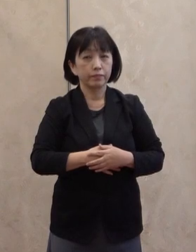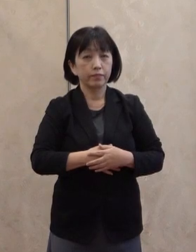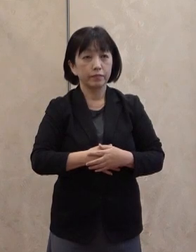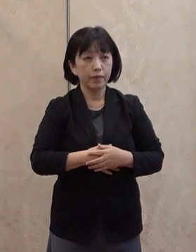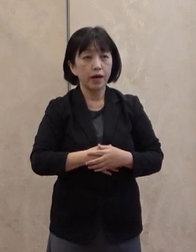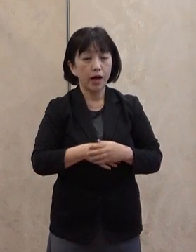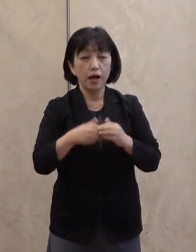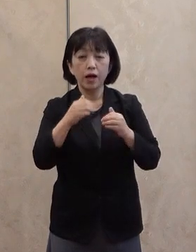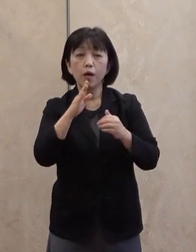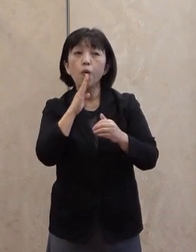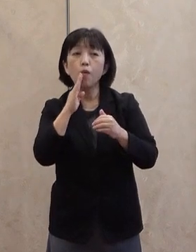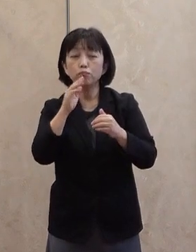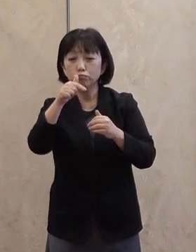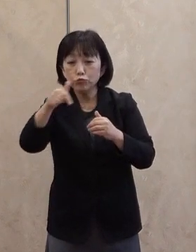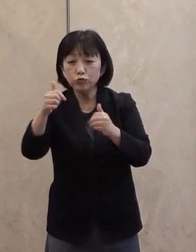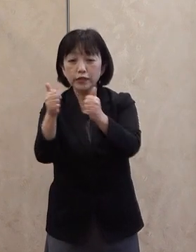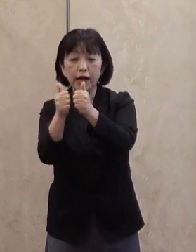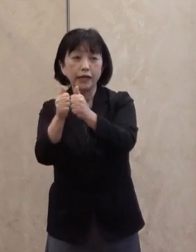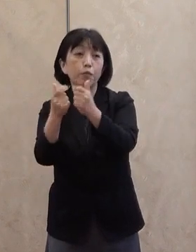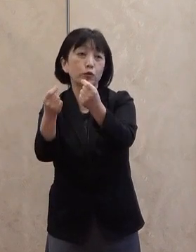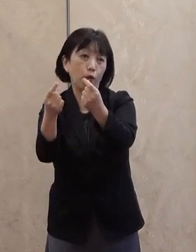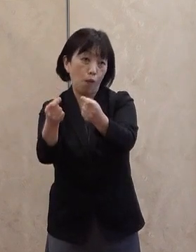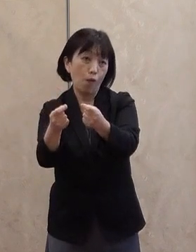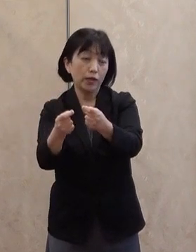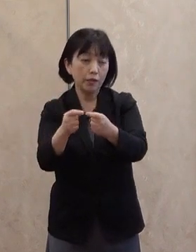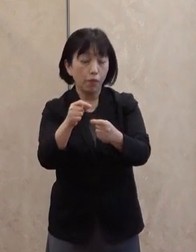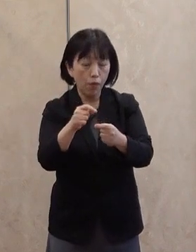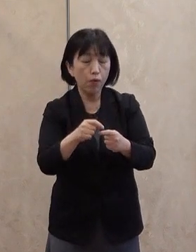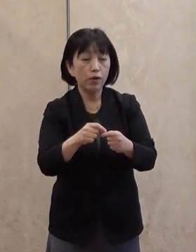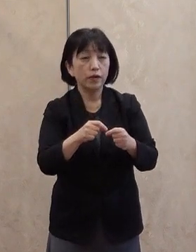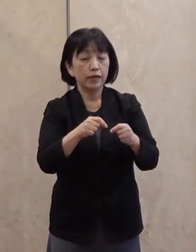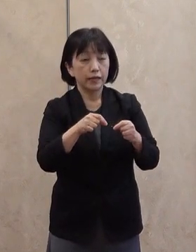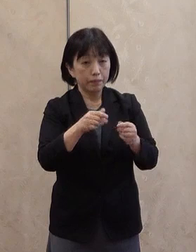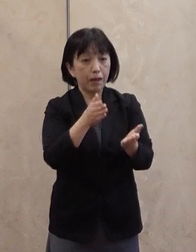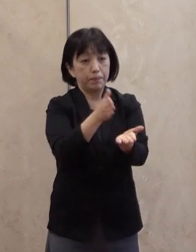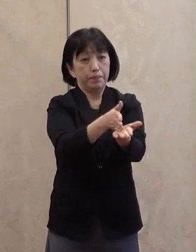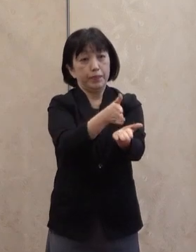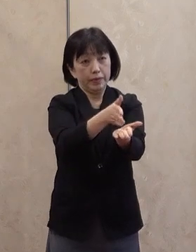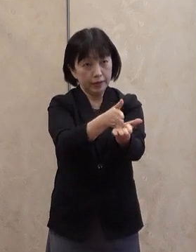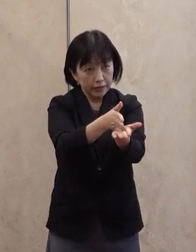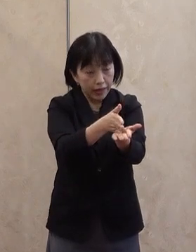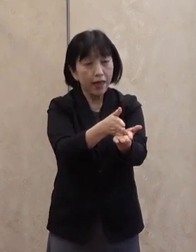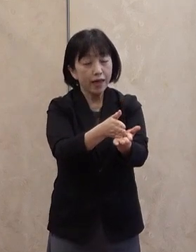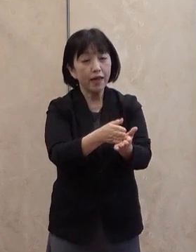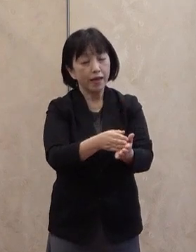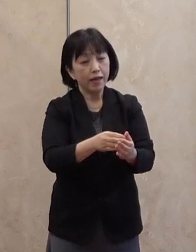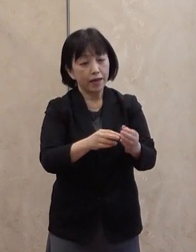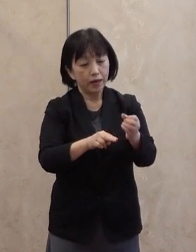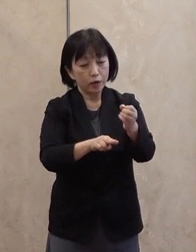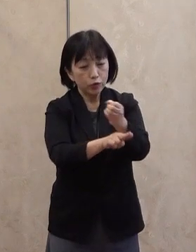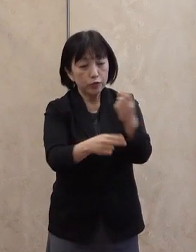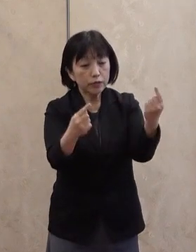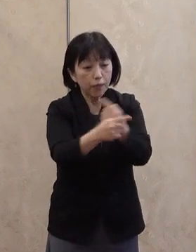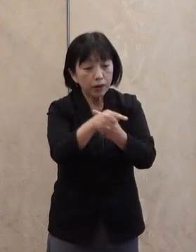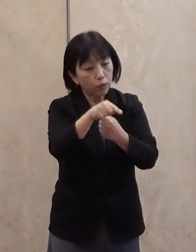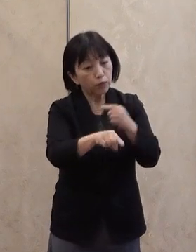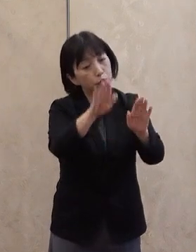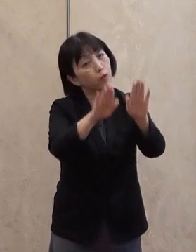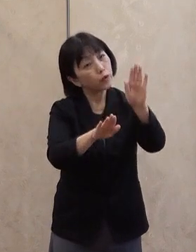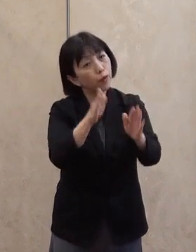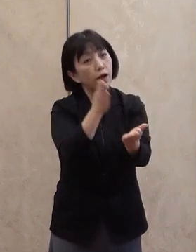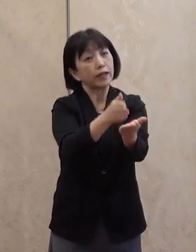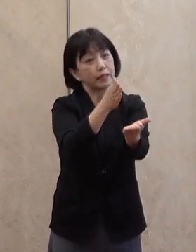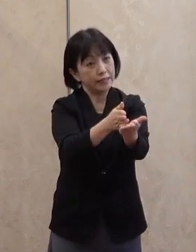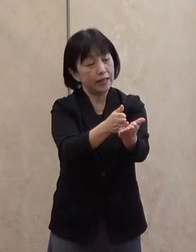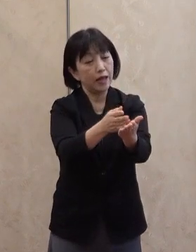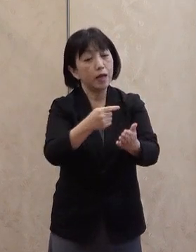まあ、本部会議もそうですし、こういった形で変異株の状況がどうなっているのかっていうのも丁寧にお伝えをし、まあ、私僕自身も発信できればどん